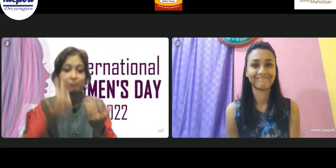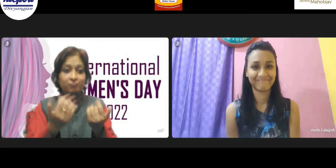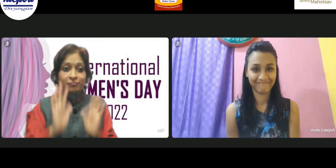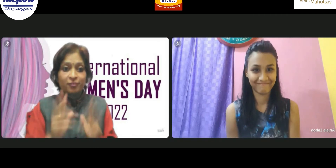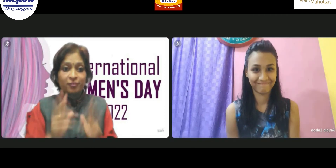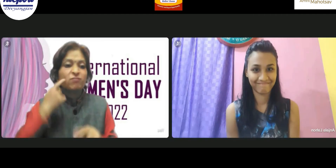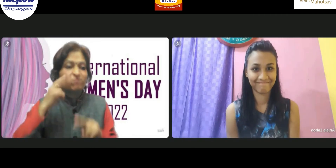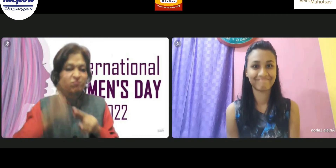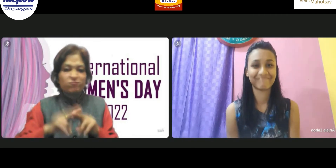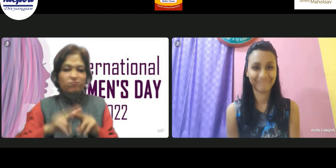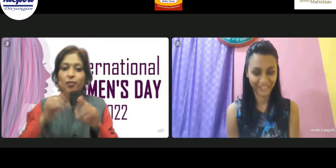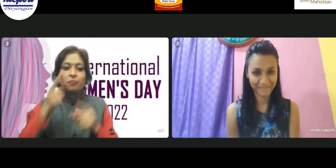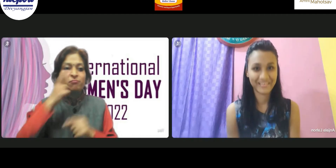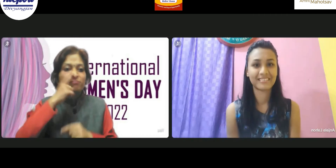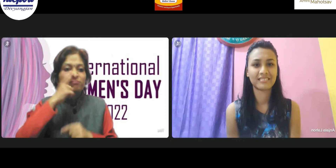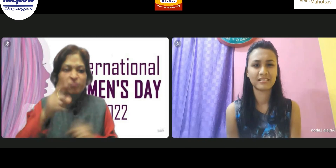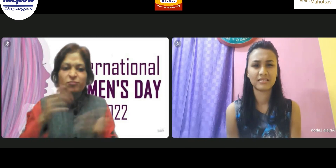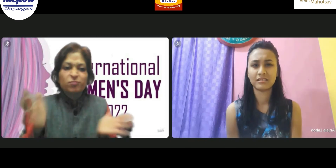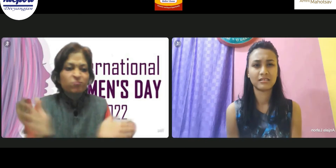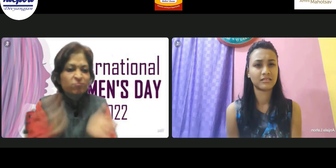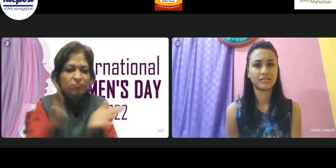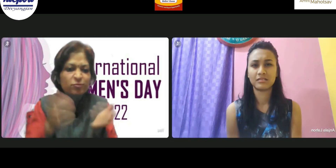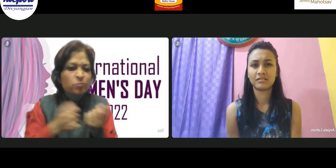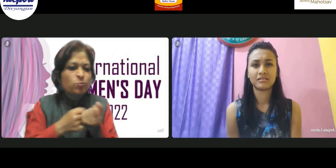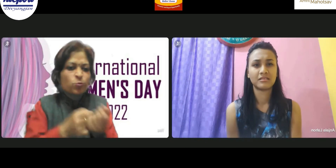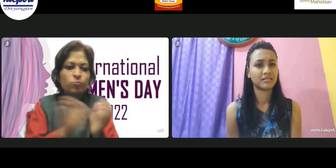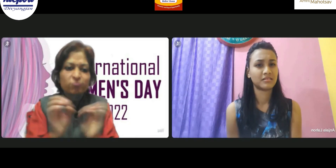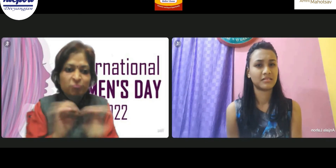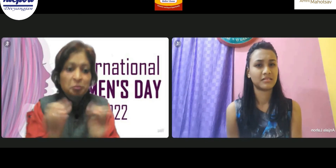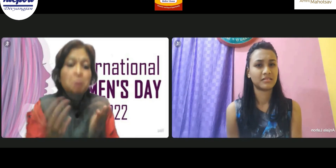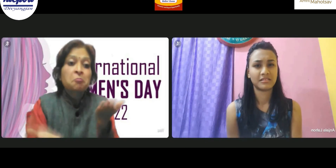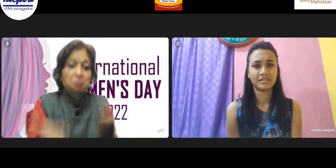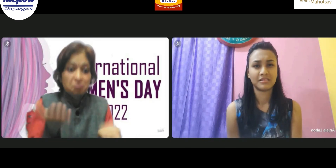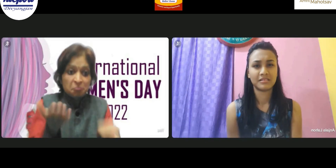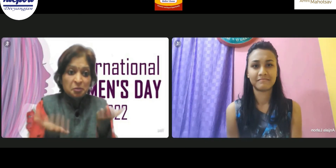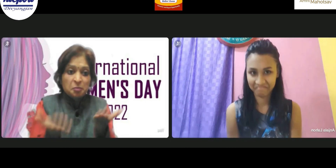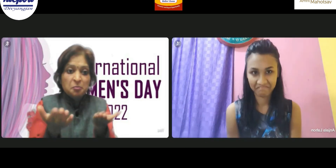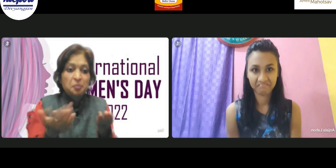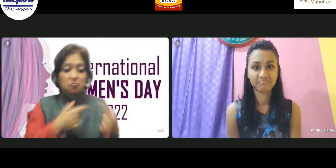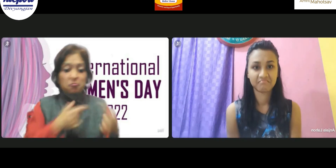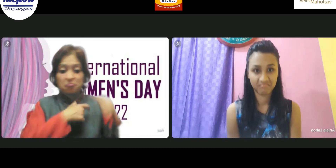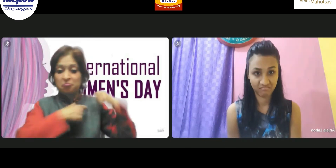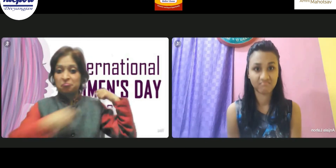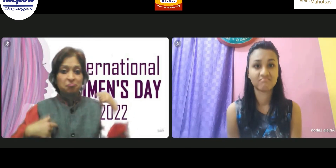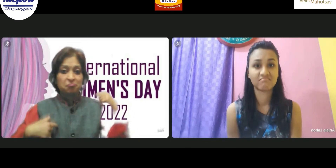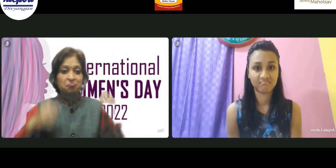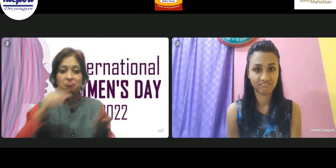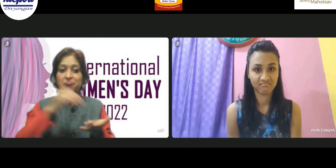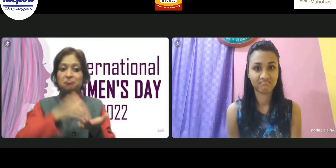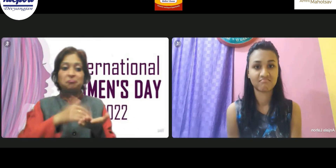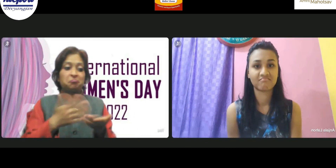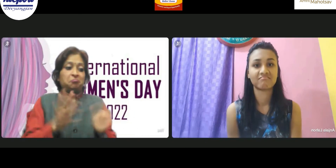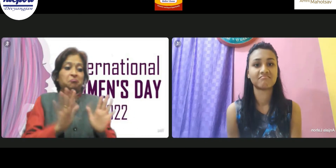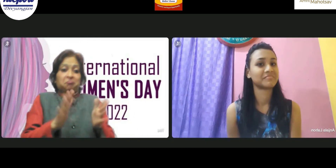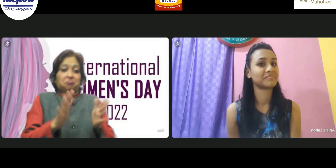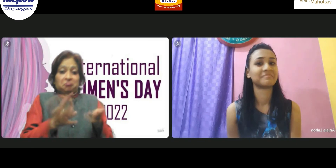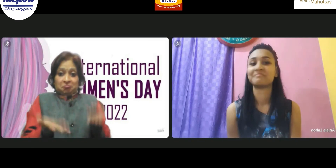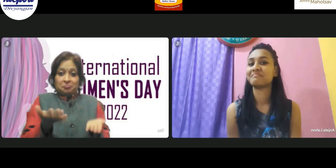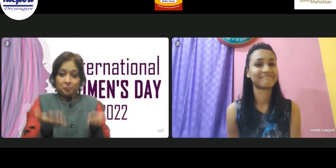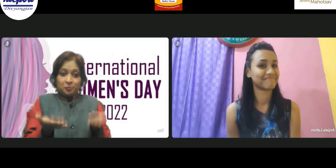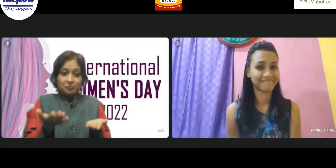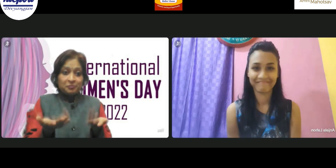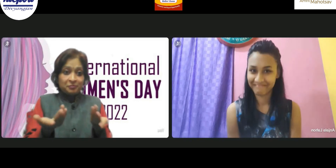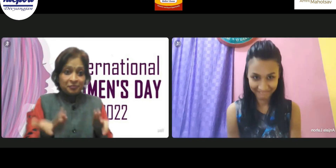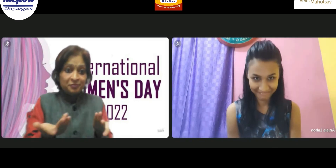दिया, इसीलिए तुम जीवन में इतना कुछ अचीव कर पाई। अगर तुम्हारी मम्मी तुम्हें इतना मोटिवेट नहीं करती तो शायद तुम इस